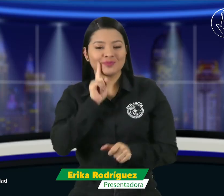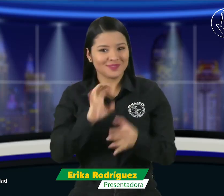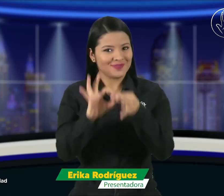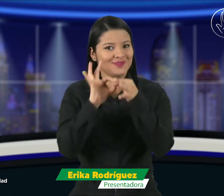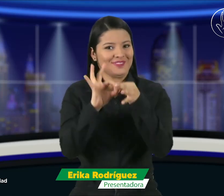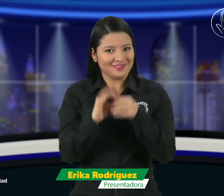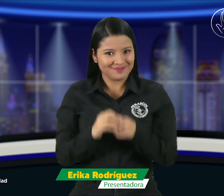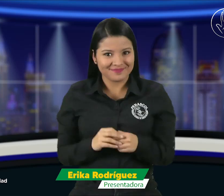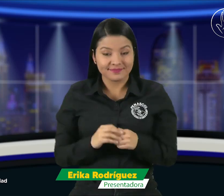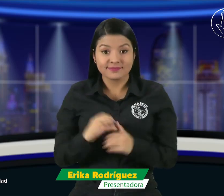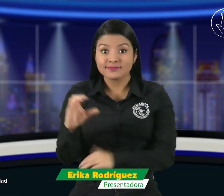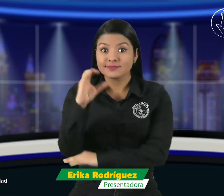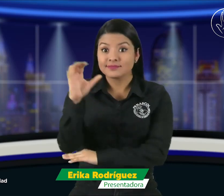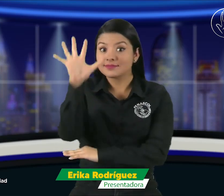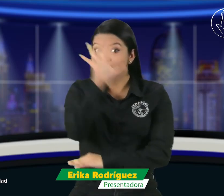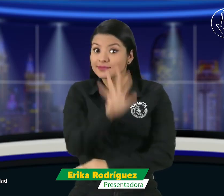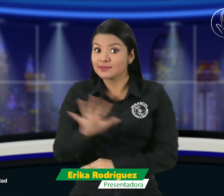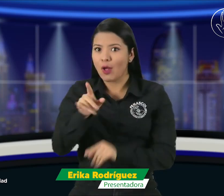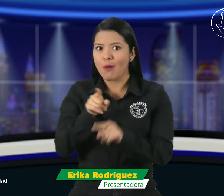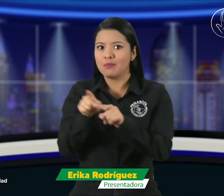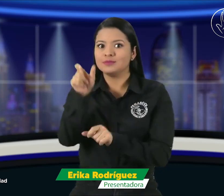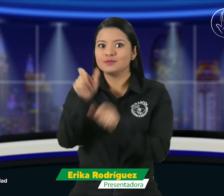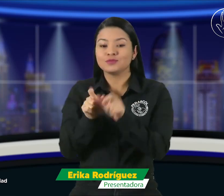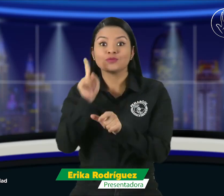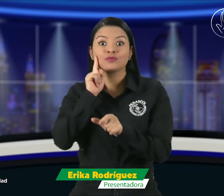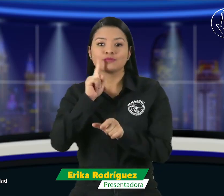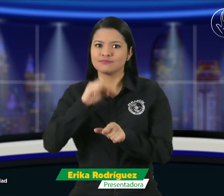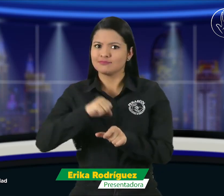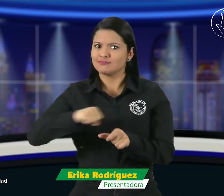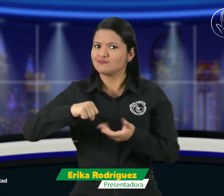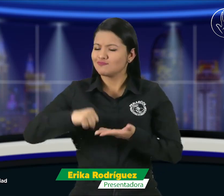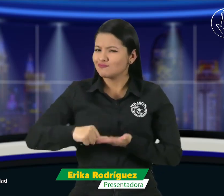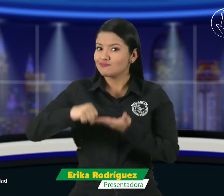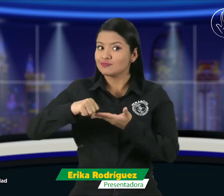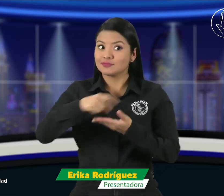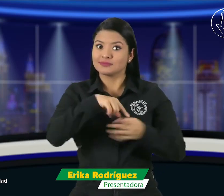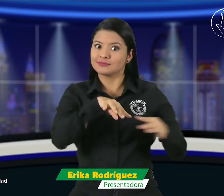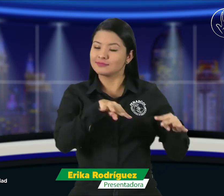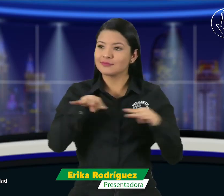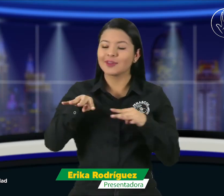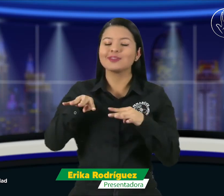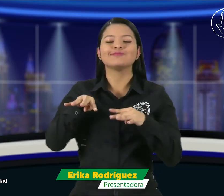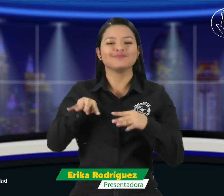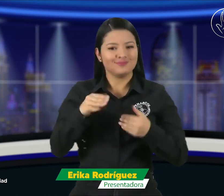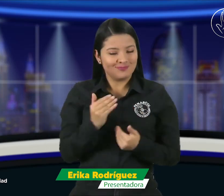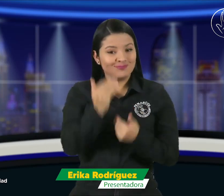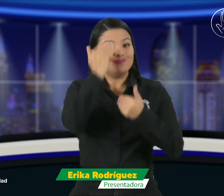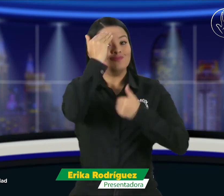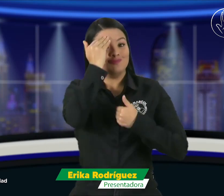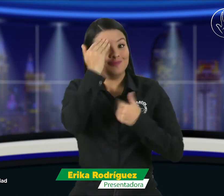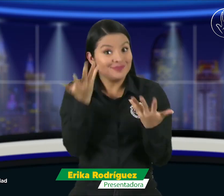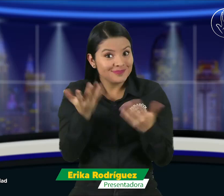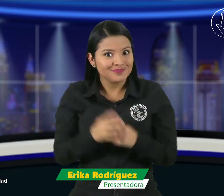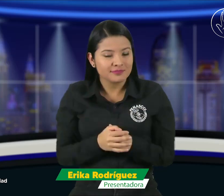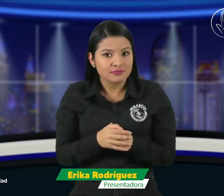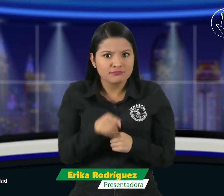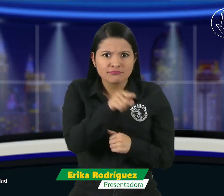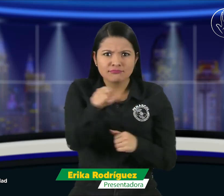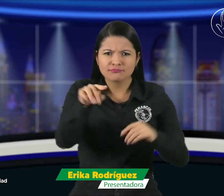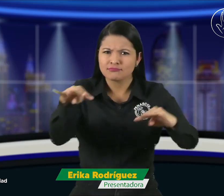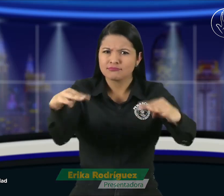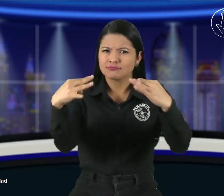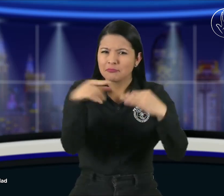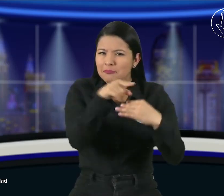NotiSeñales es un noticiero de FENASCOL para las personas sordas en Colombia y busca tomar conciencia sobre